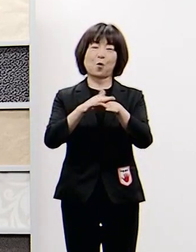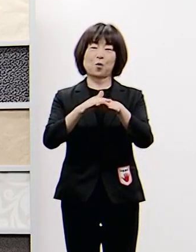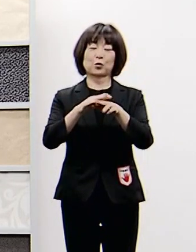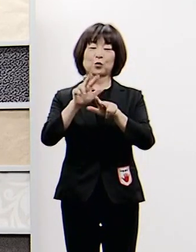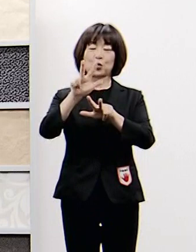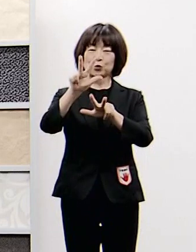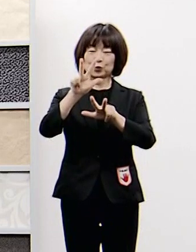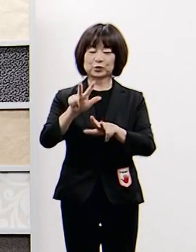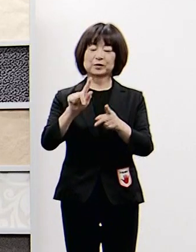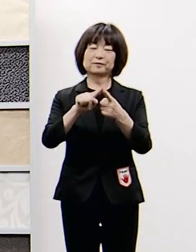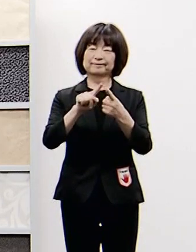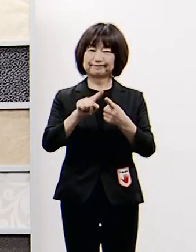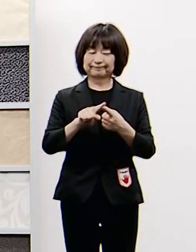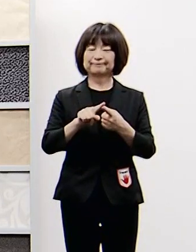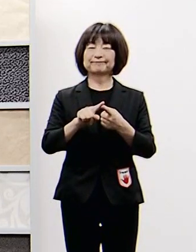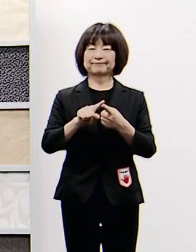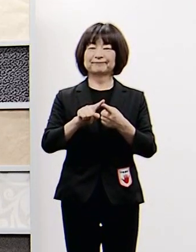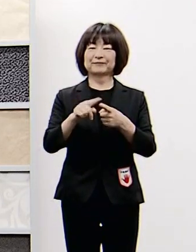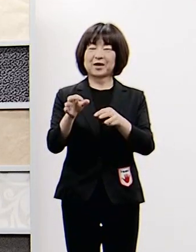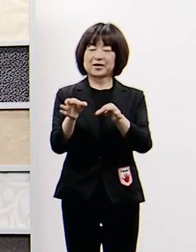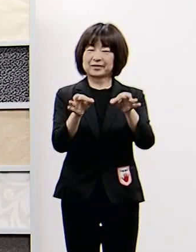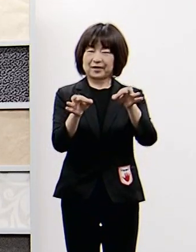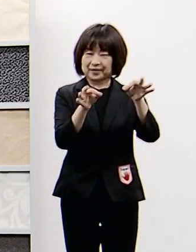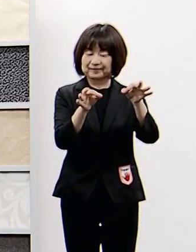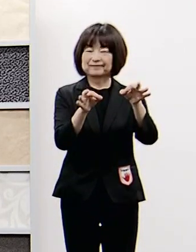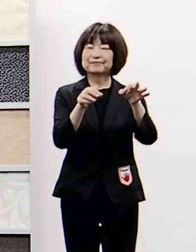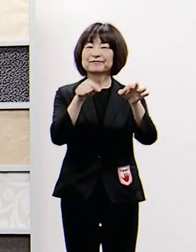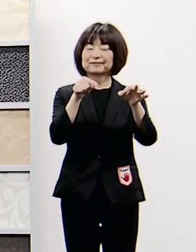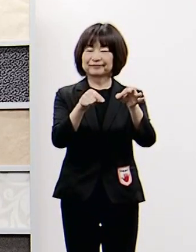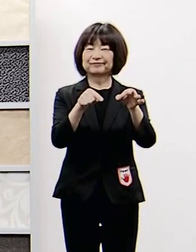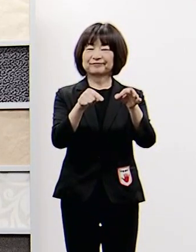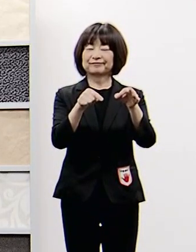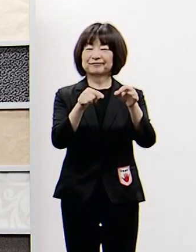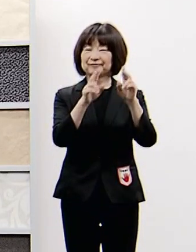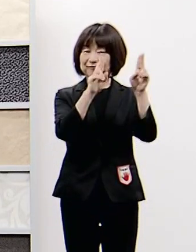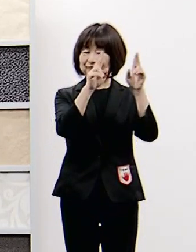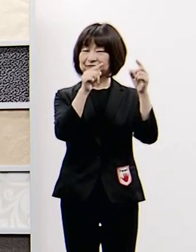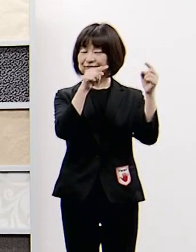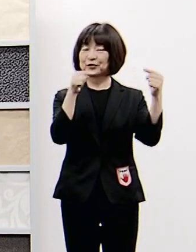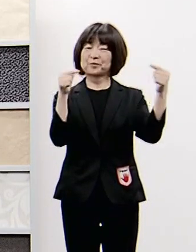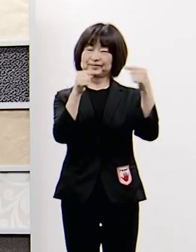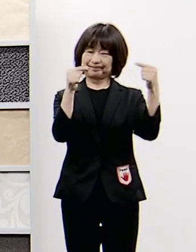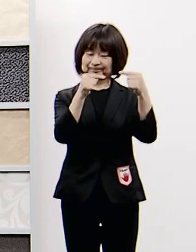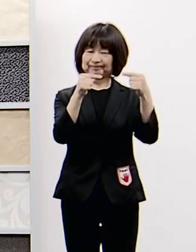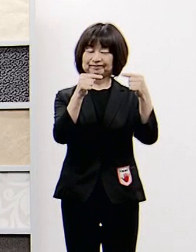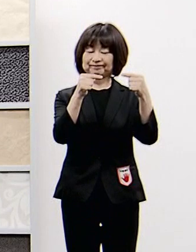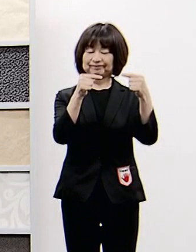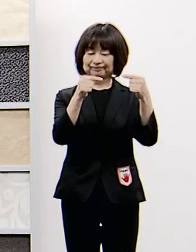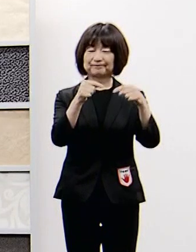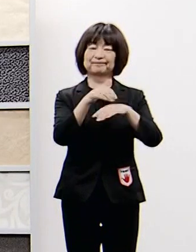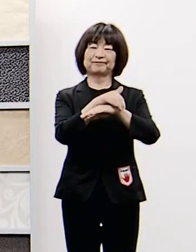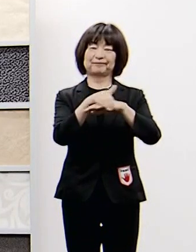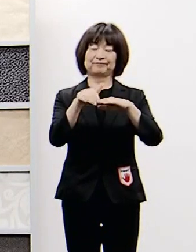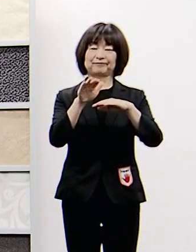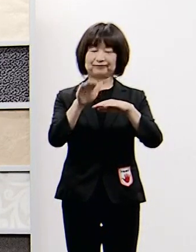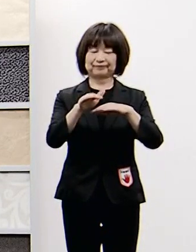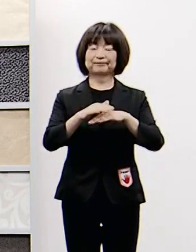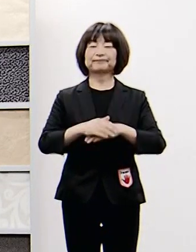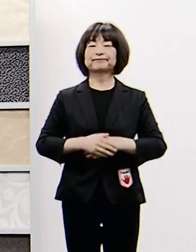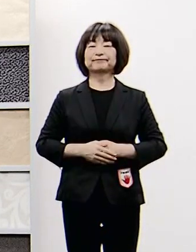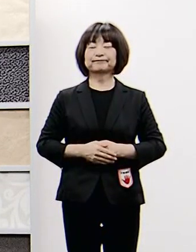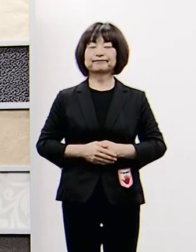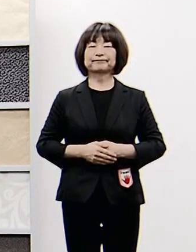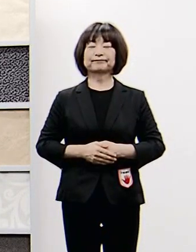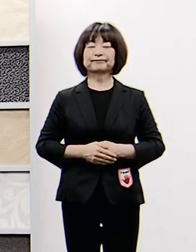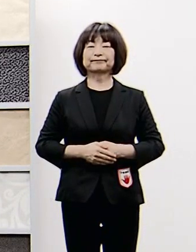なルールに基づいて賃料の引き上げをしていただくべく富士急行賃借人たる富士重工さんとしっかり交渉していきたいと